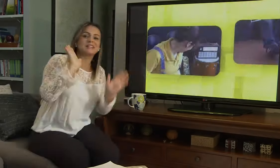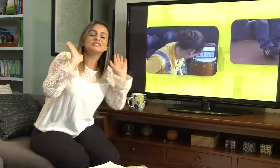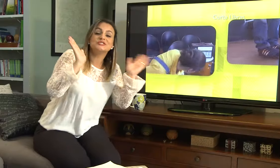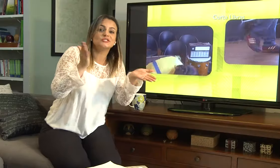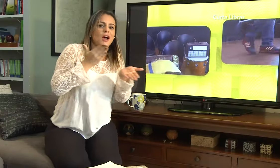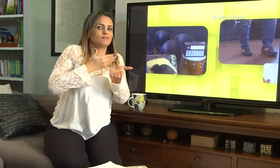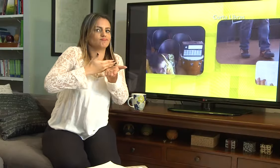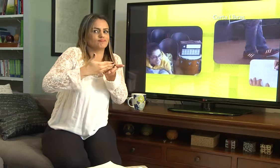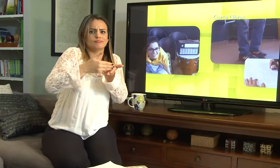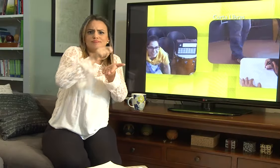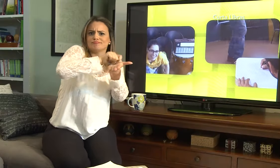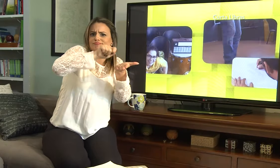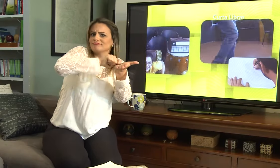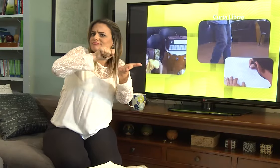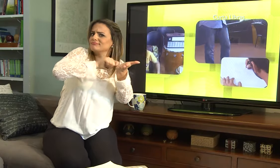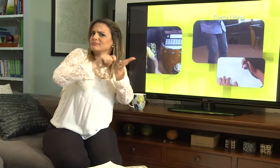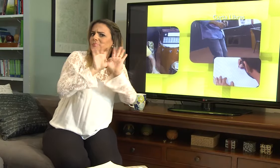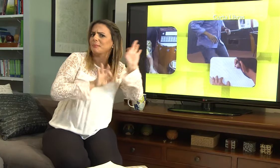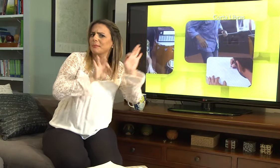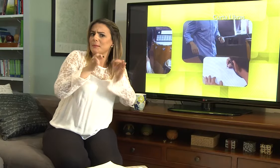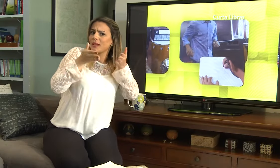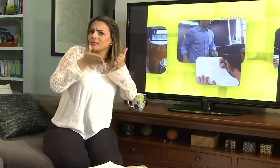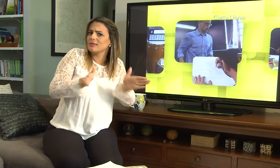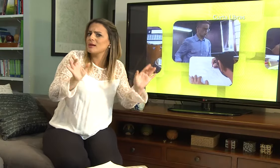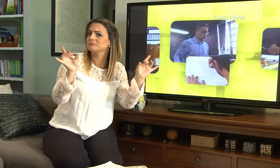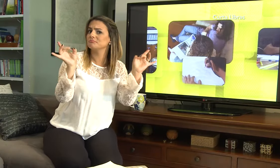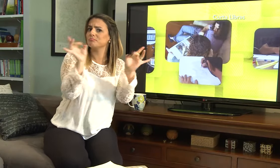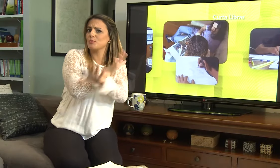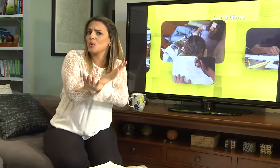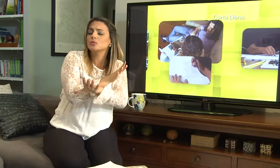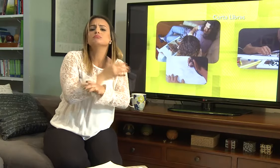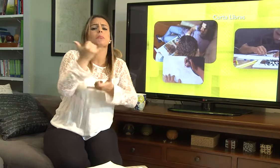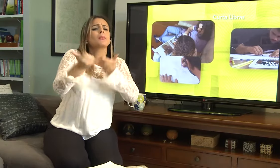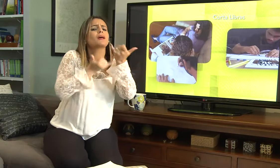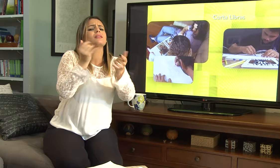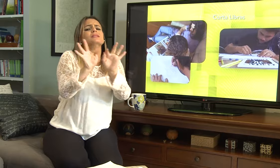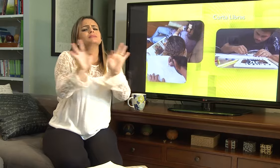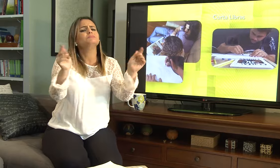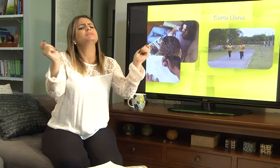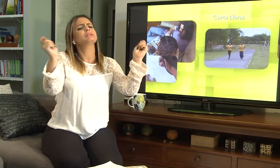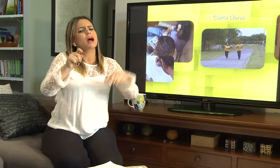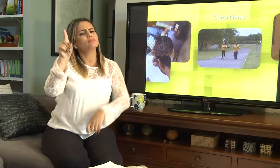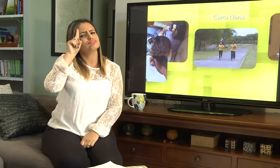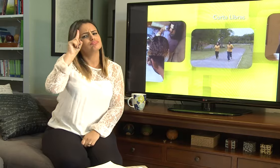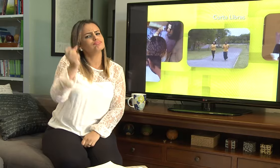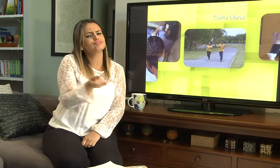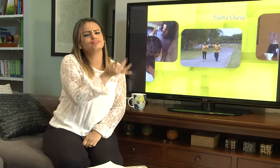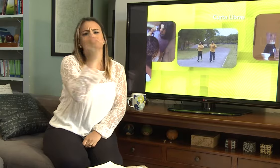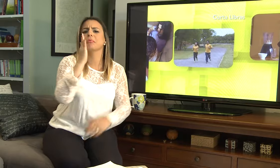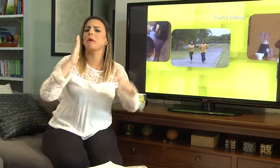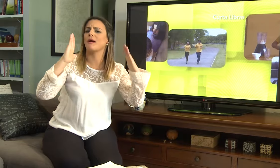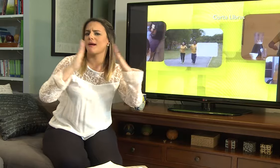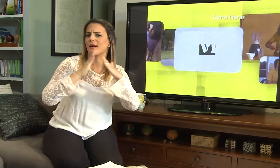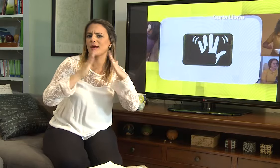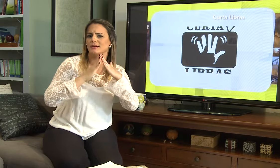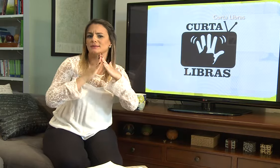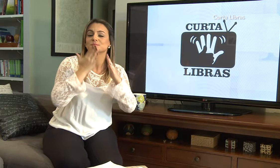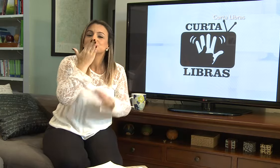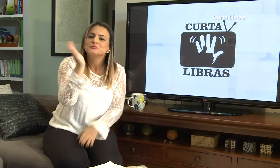Bom, eu já comecei a anotar tudinho e preparar pra logo após o nascimento fazer essas brincadeiras e estratégias simples no cotidiano do